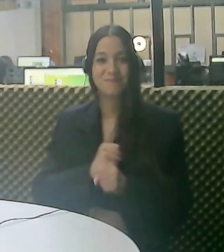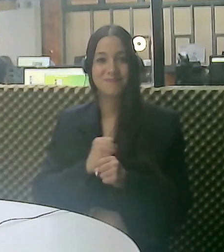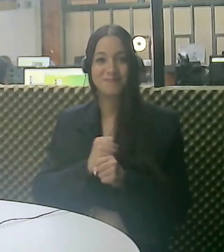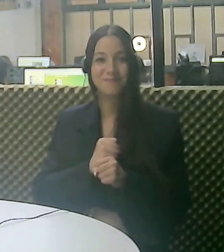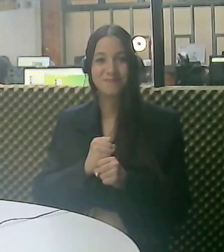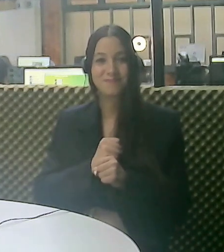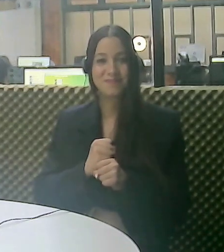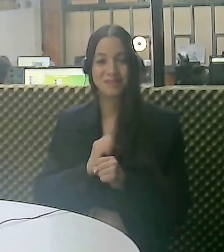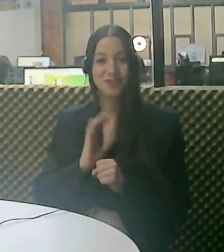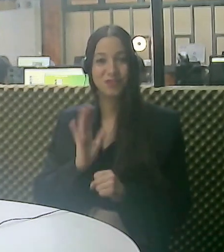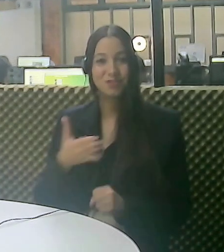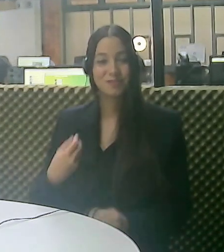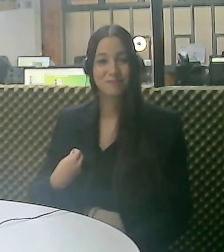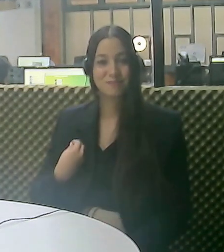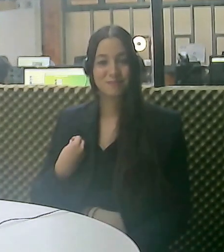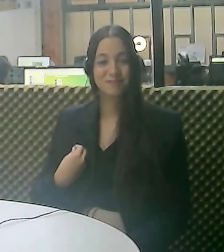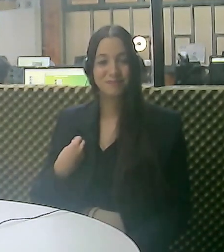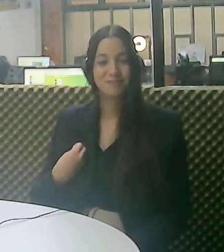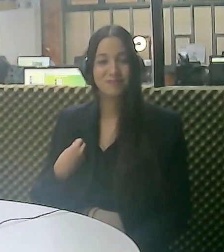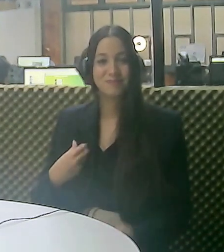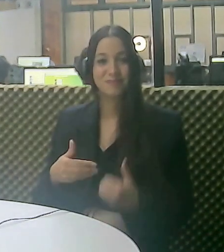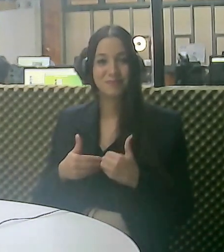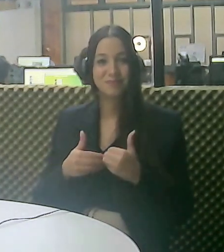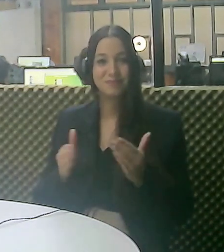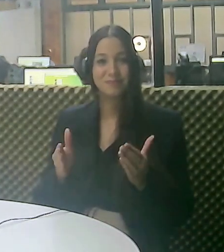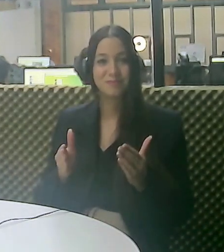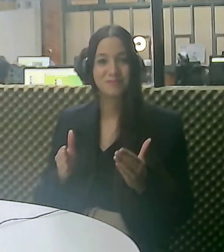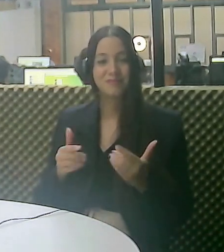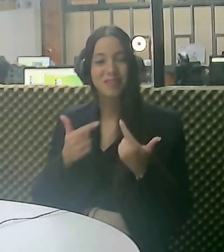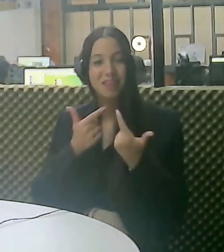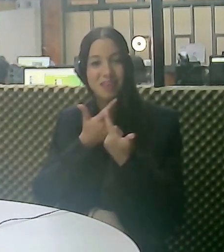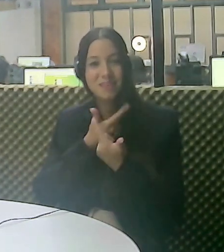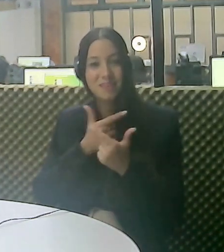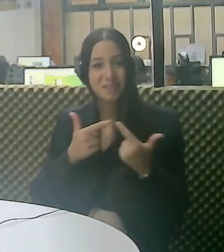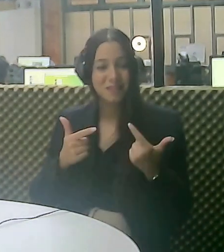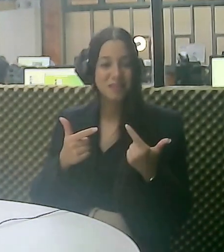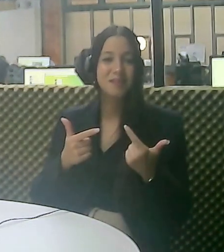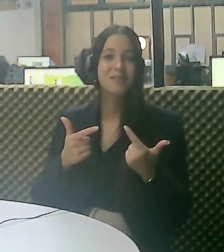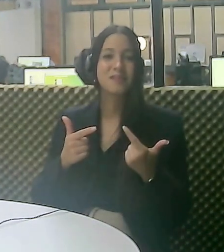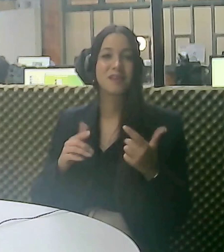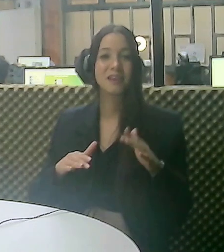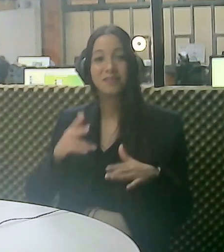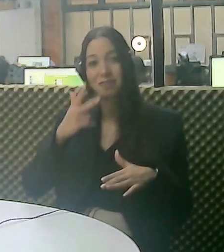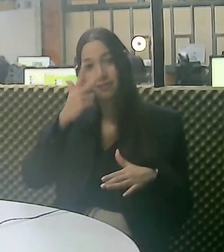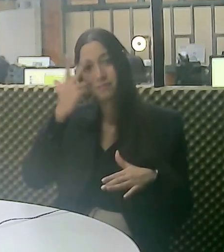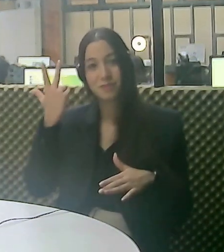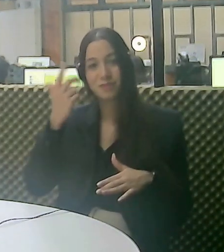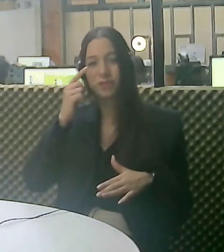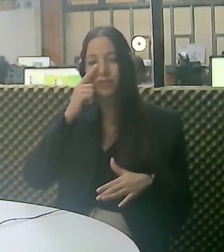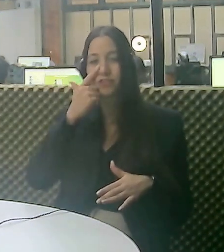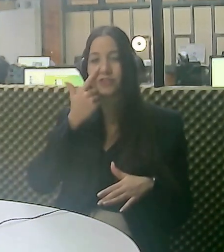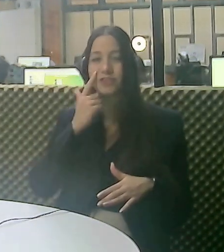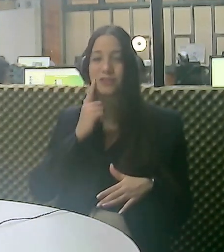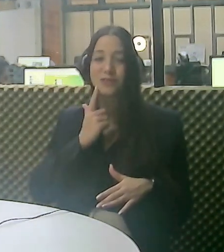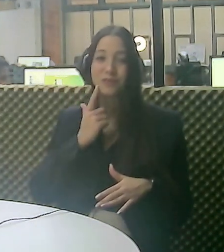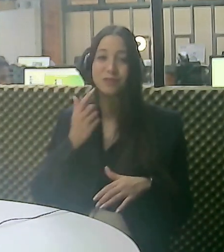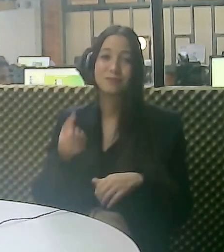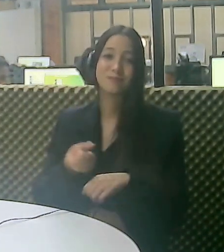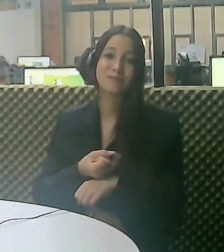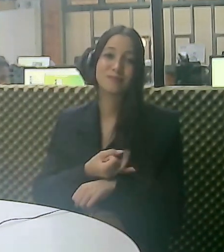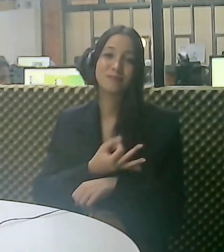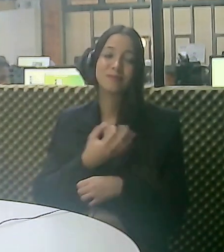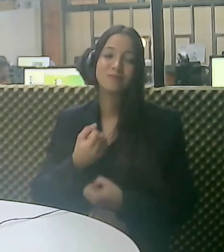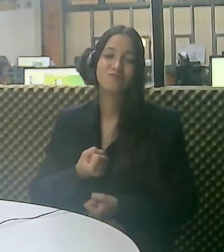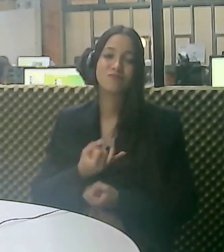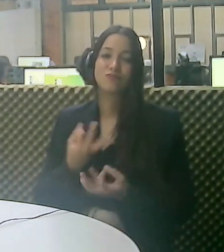de vida. Espaço destinado a risos, muitas vezes as pessoas vão às lágrimas, aflorando